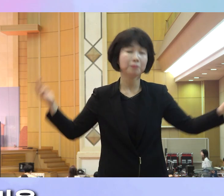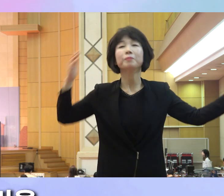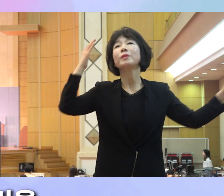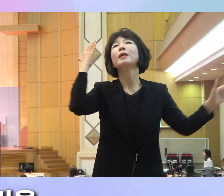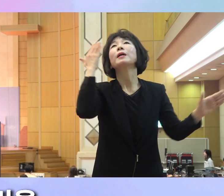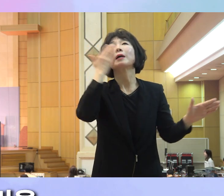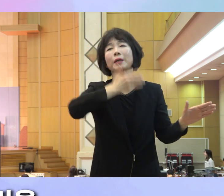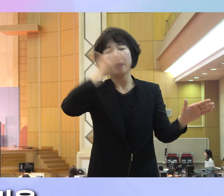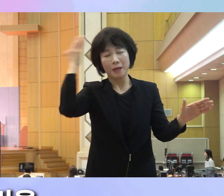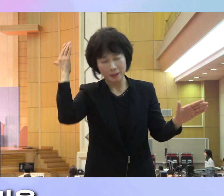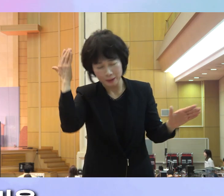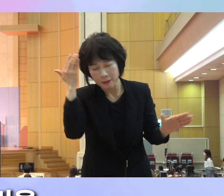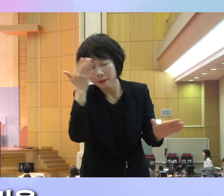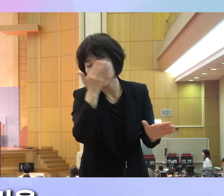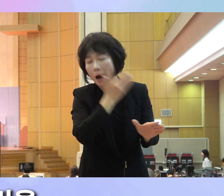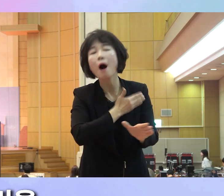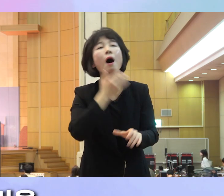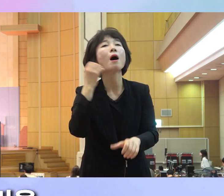비워서